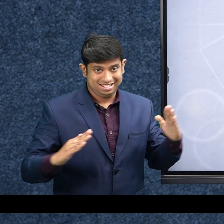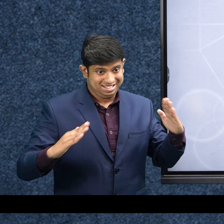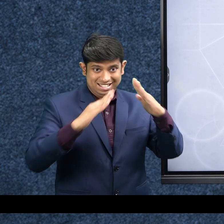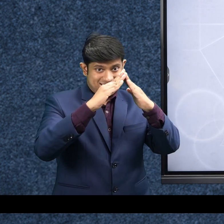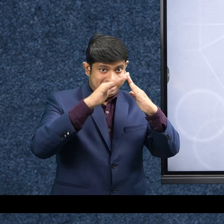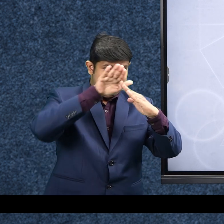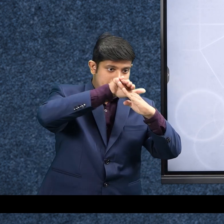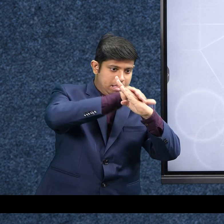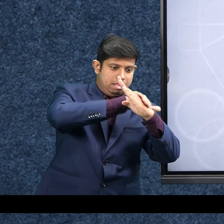तिरछी ऊंचाई,